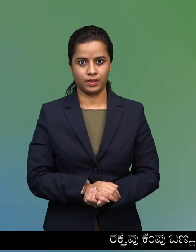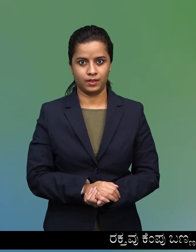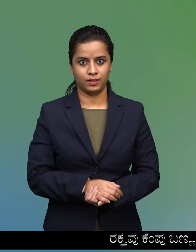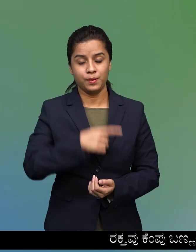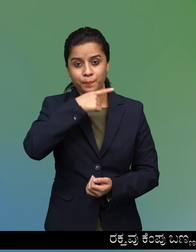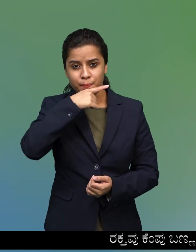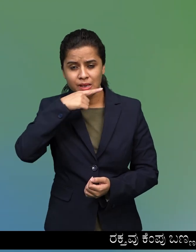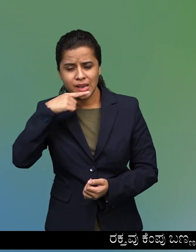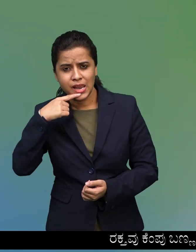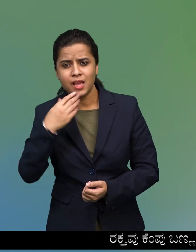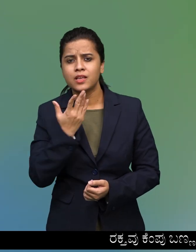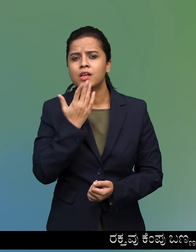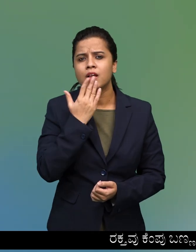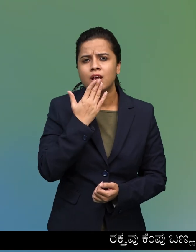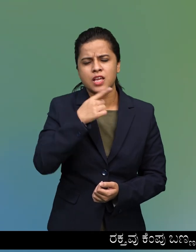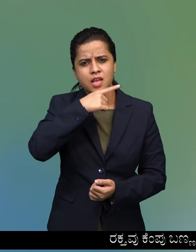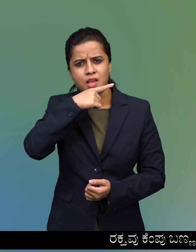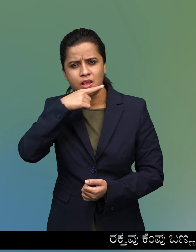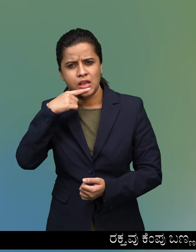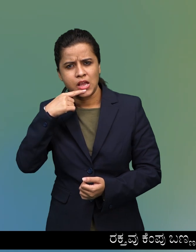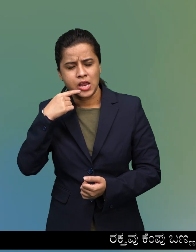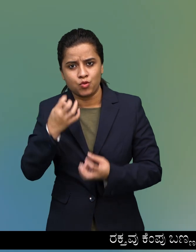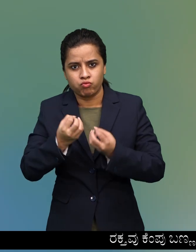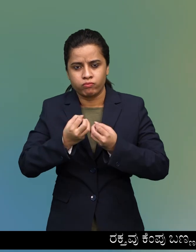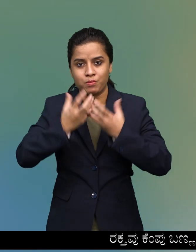ರಕ್ತವು ಕೆಂಪು ಬಣ್ಣದ ದ್ರವದ ಸಂಯೋಜಕ ಅಂಗಾಂಶವಾಗಿದೆ.